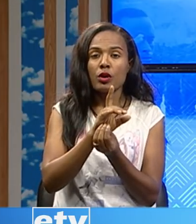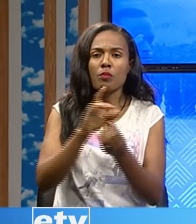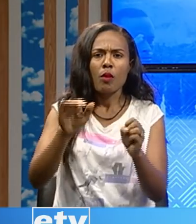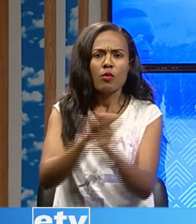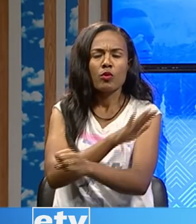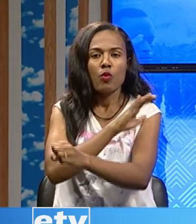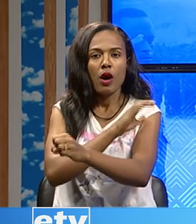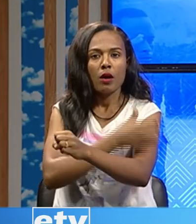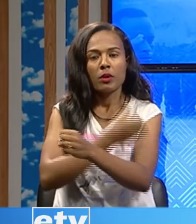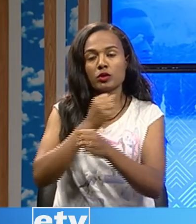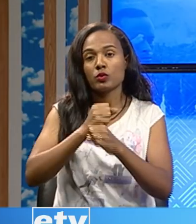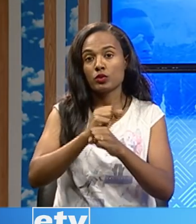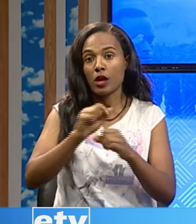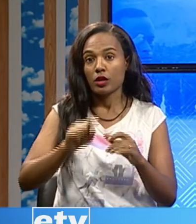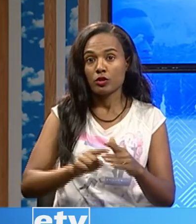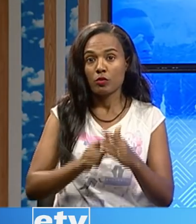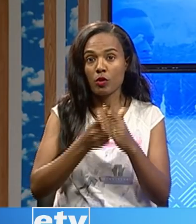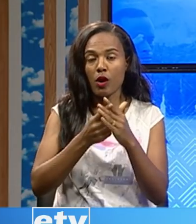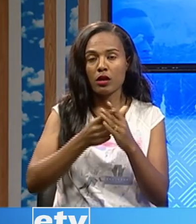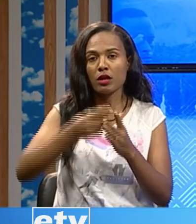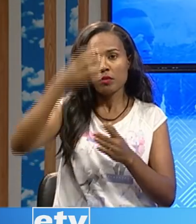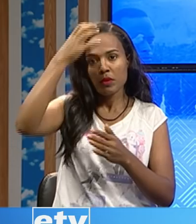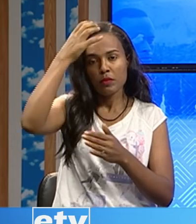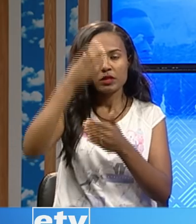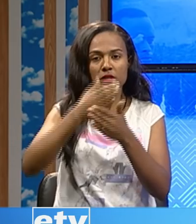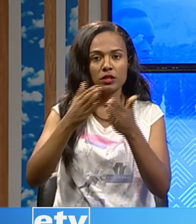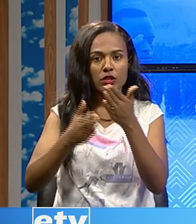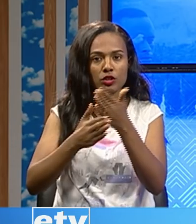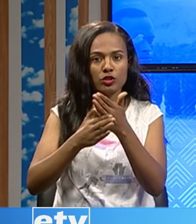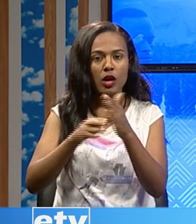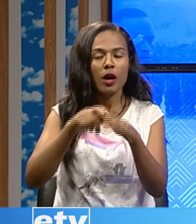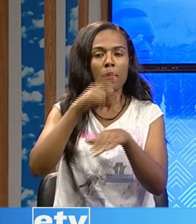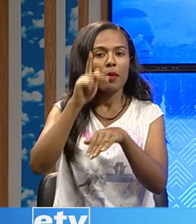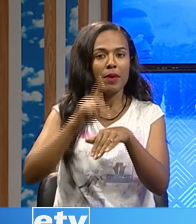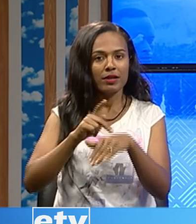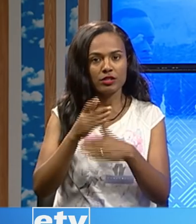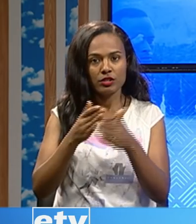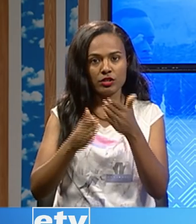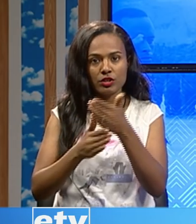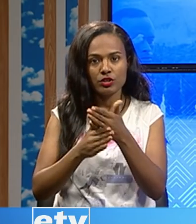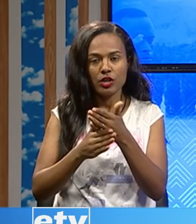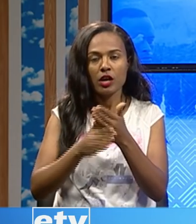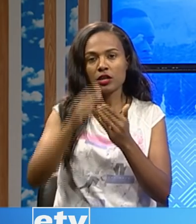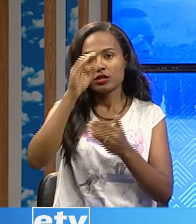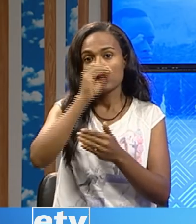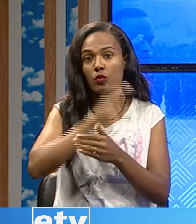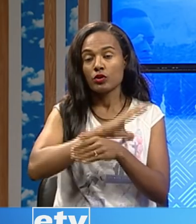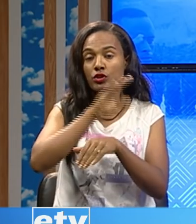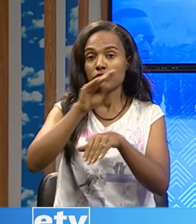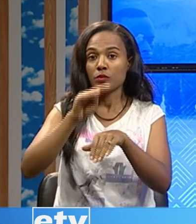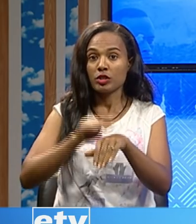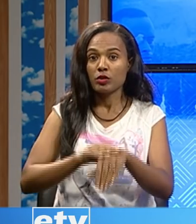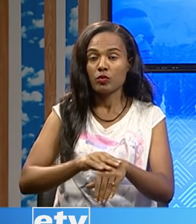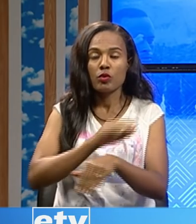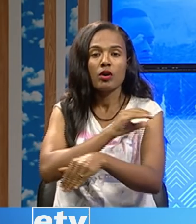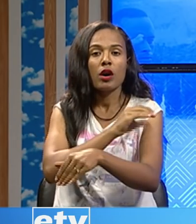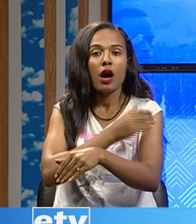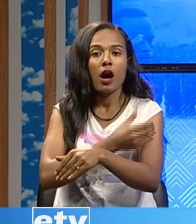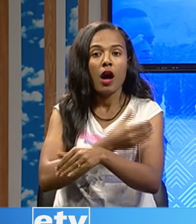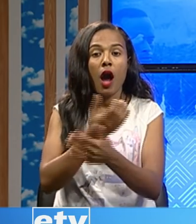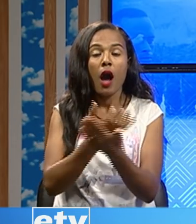አቅማቸው ስራ ጀምረዋል። በመንግስት ደረጃ በፓርቲ ደረጃ እየወሰኑ ሰው እየመደቡ ሀብት